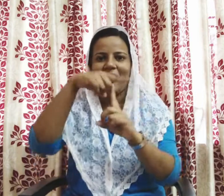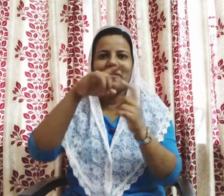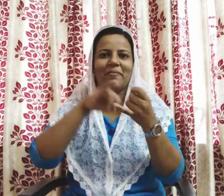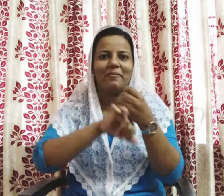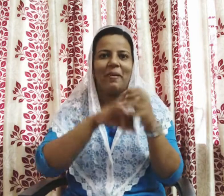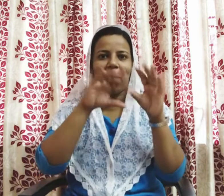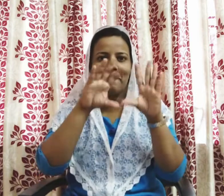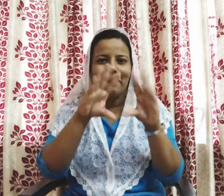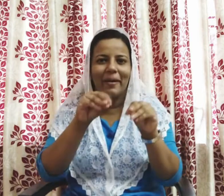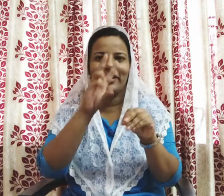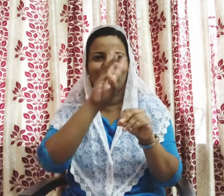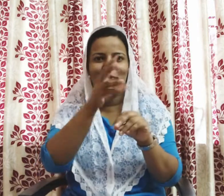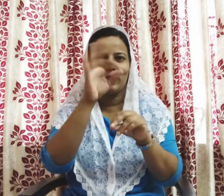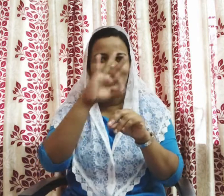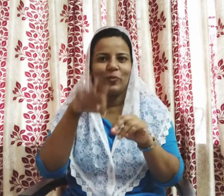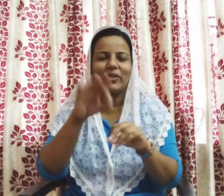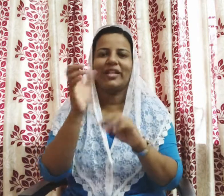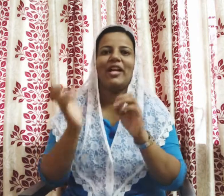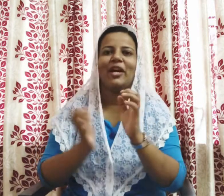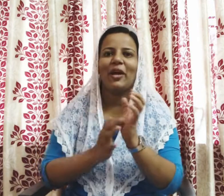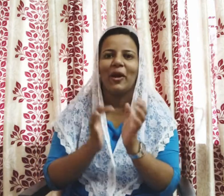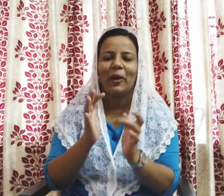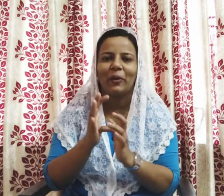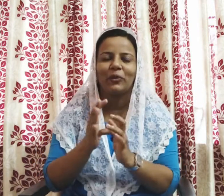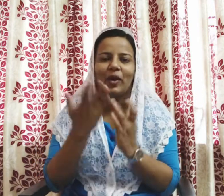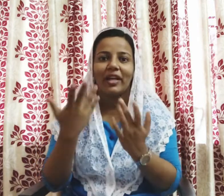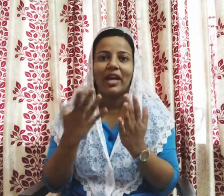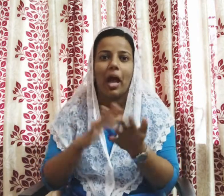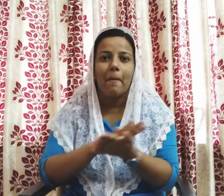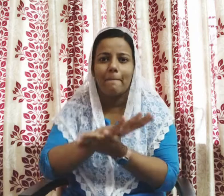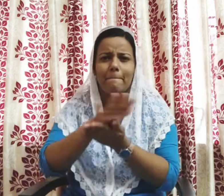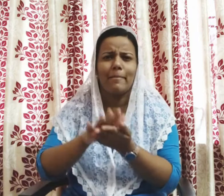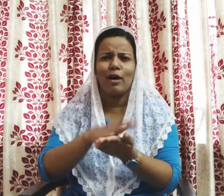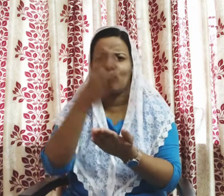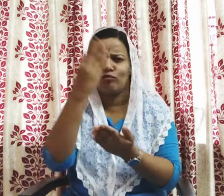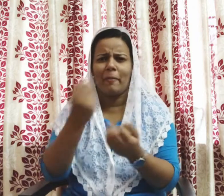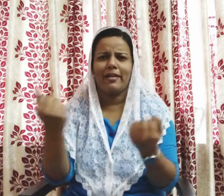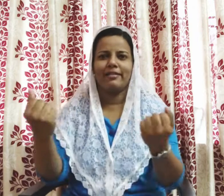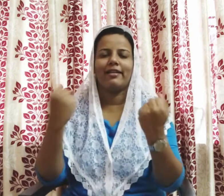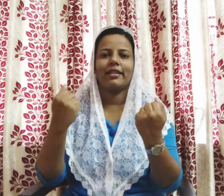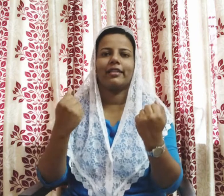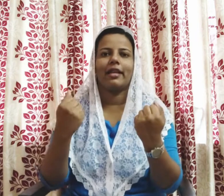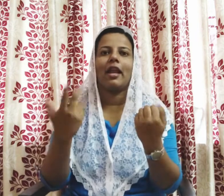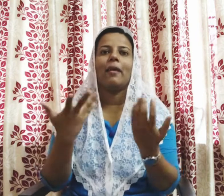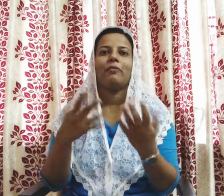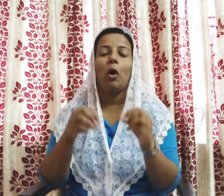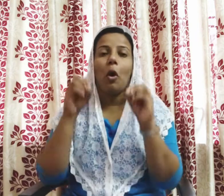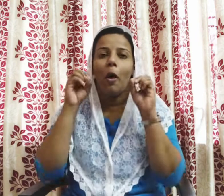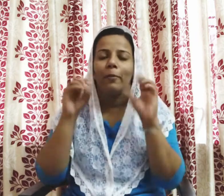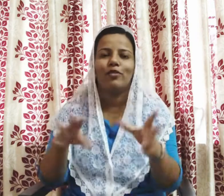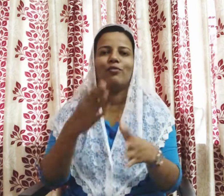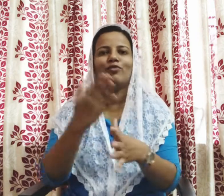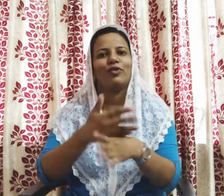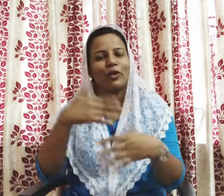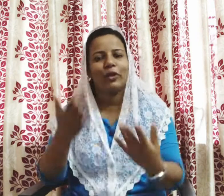പറയുന്നു, ദൈവം നസ്രയനായ യേശുവിനെ പരിശുദ്ധാത്മാവിനാലും ശക്തിയാലും അഭിഷേകം ചെയ്തത് കൊണ്ട് അവൻ നന്മ